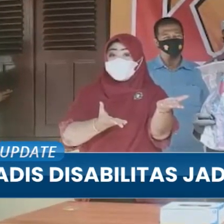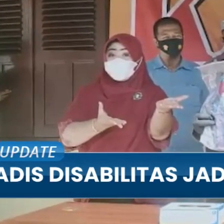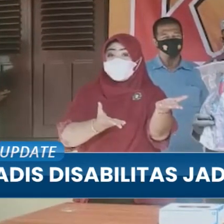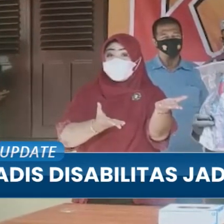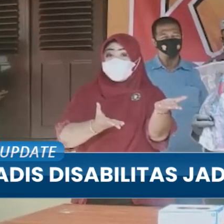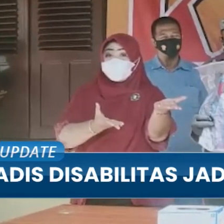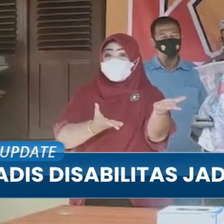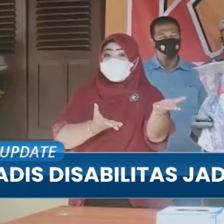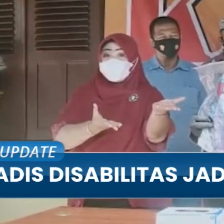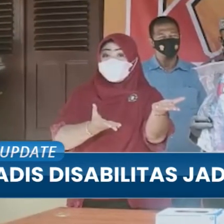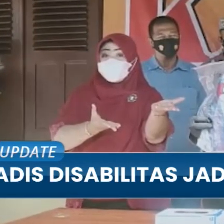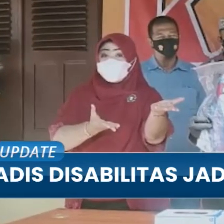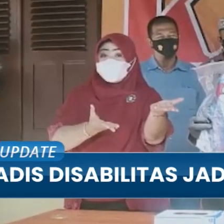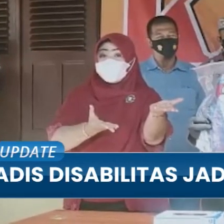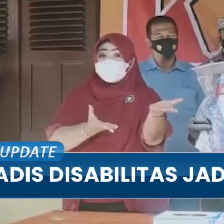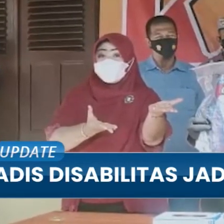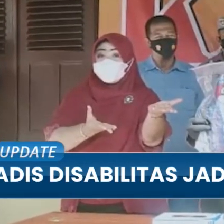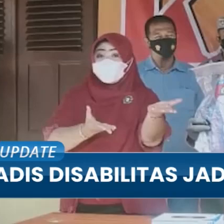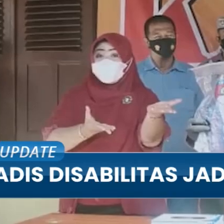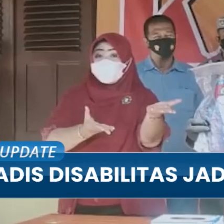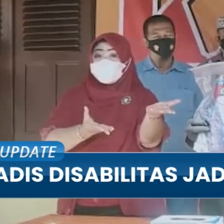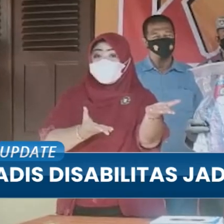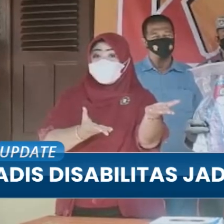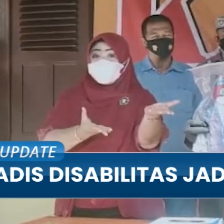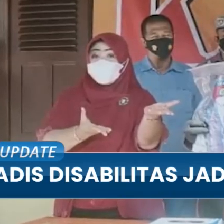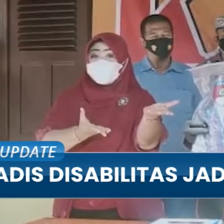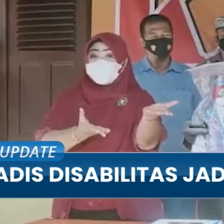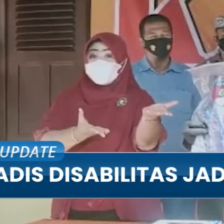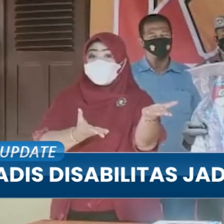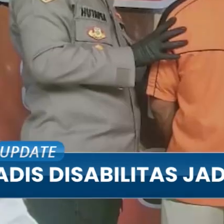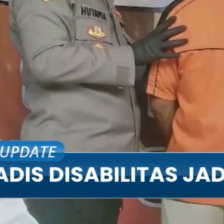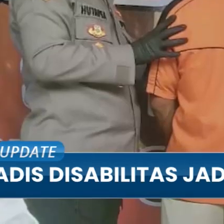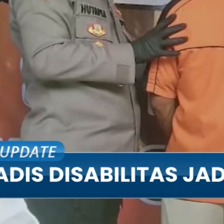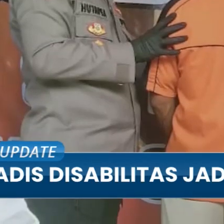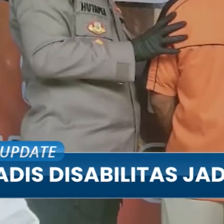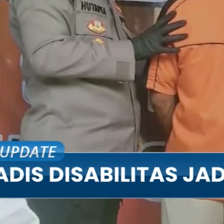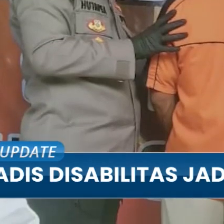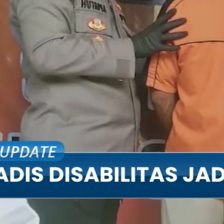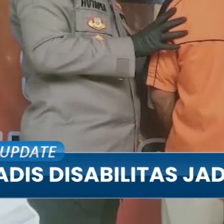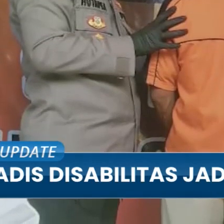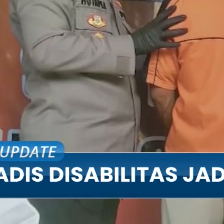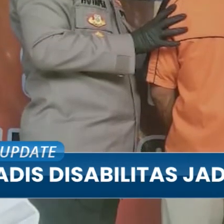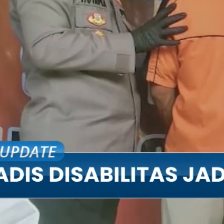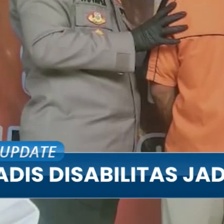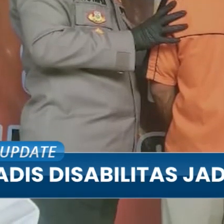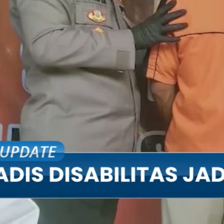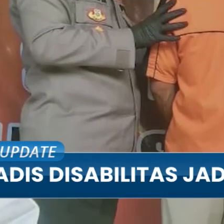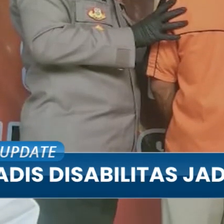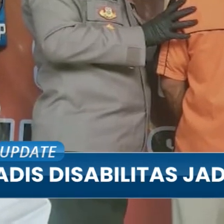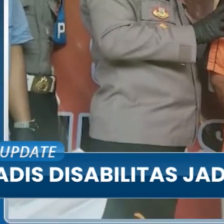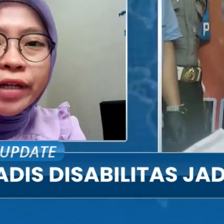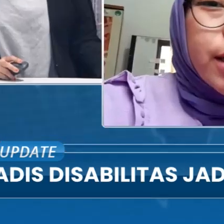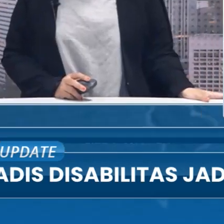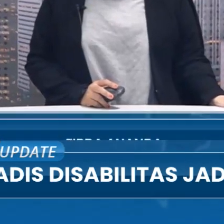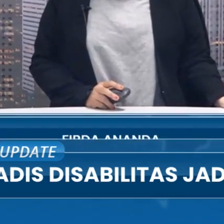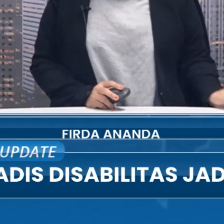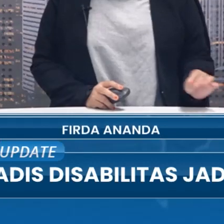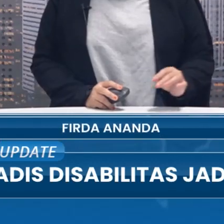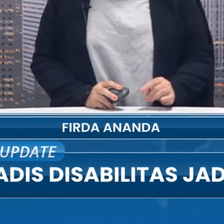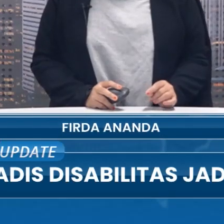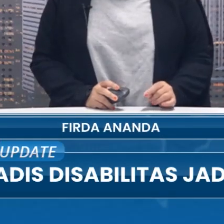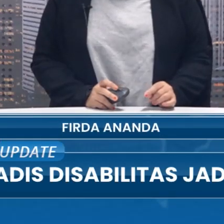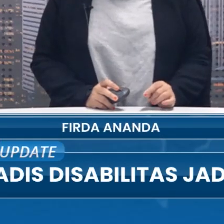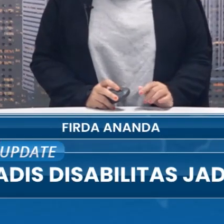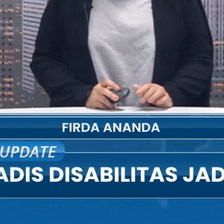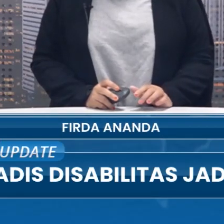kami dari Tribun Banten ada mi Daniati yang saat ini sudah tersambung semua kami Halo Milda rekan-rekan Firda